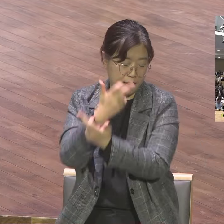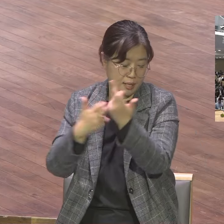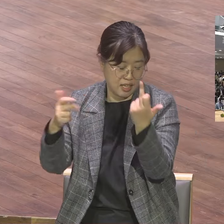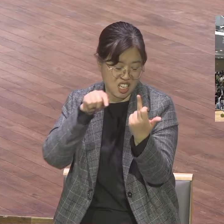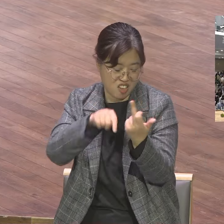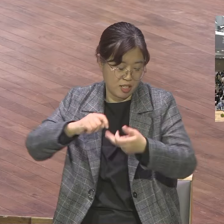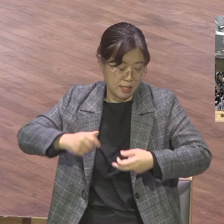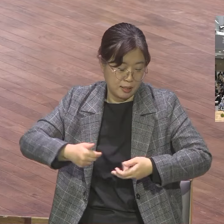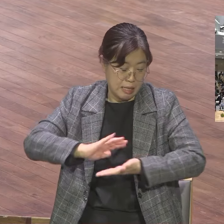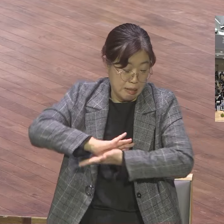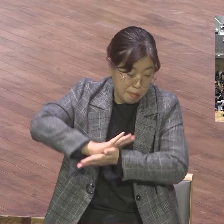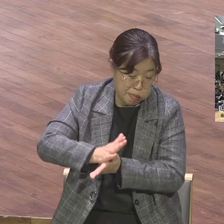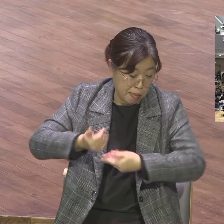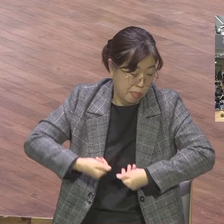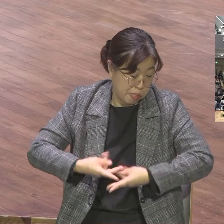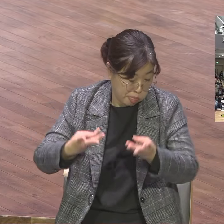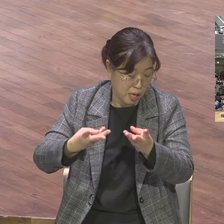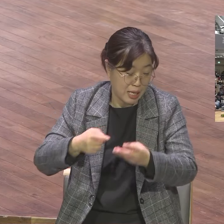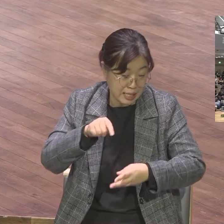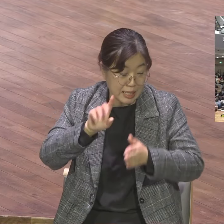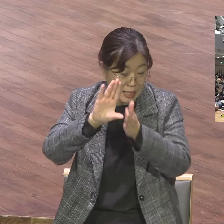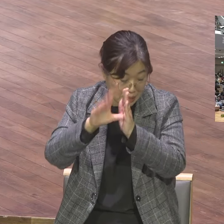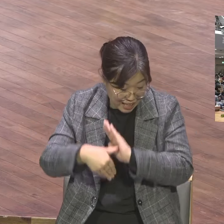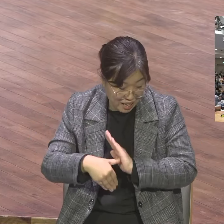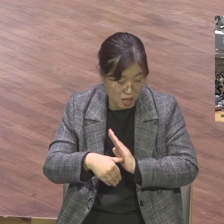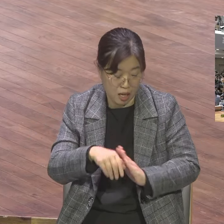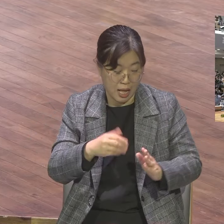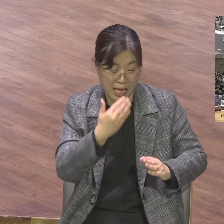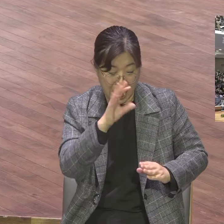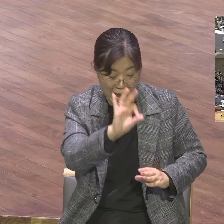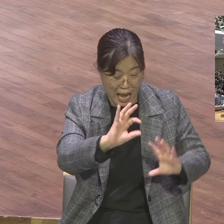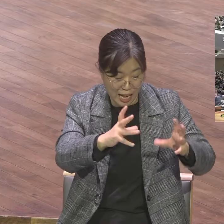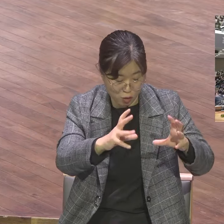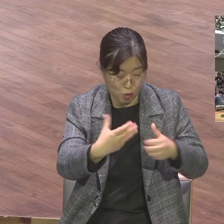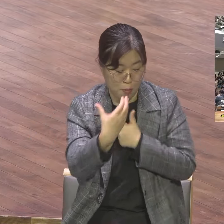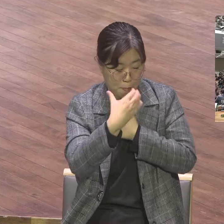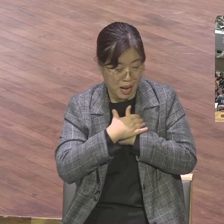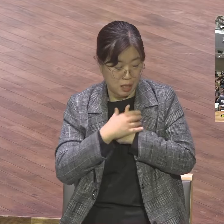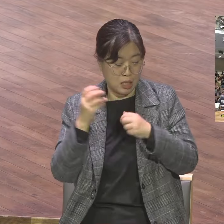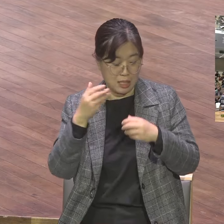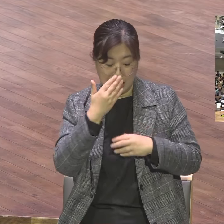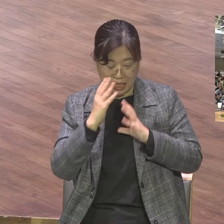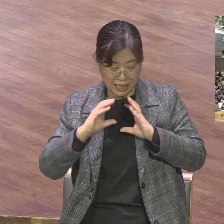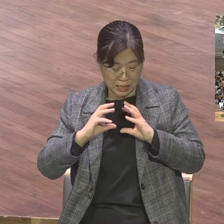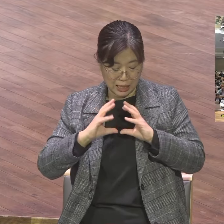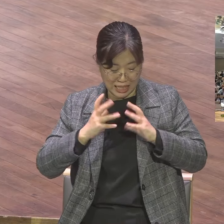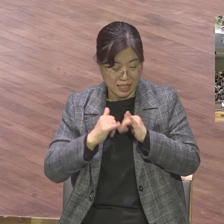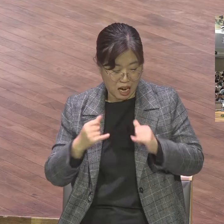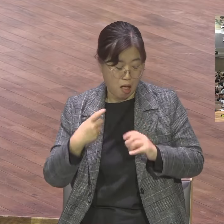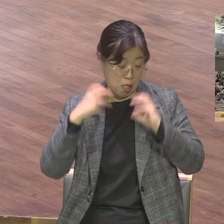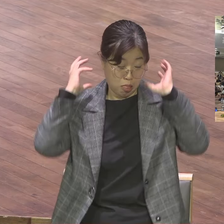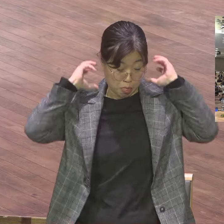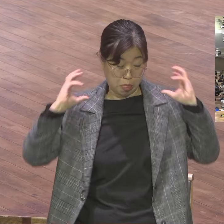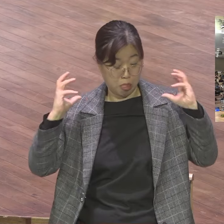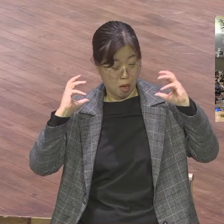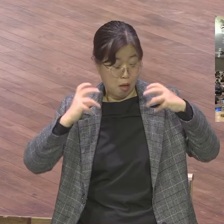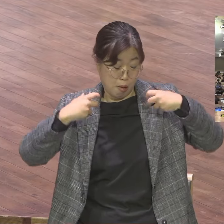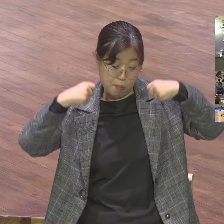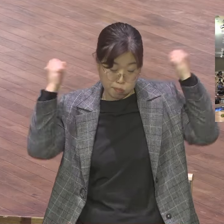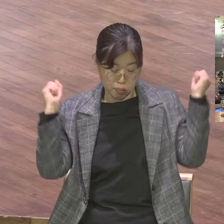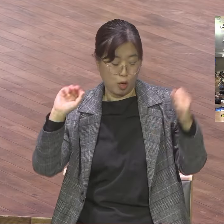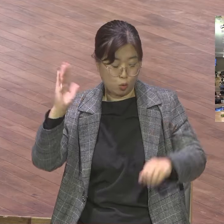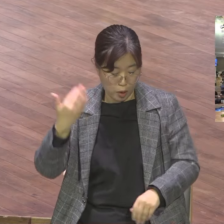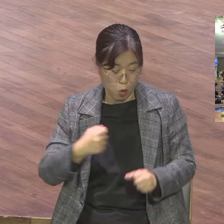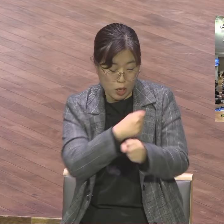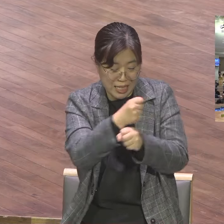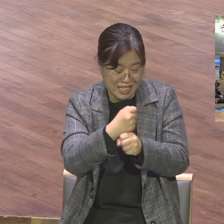산에서 그것을 짓밟으리니 그때에 그 멍에가 이스라엘에게서 떠나고 그 짐이 그들의 어깨에서 벗어질